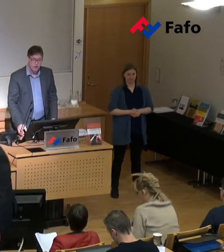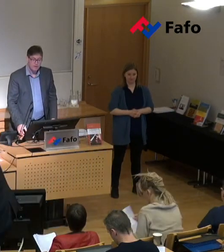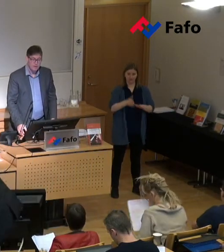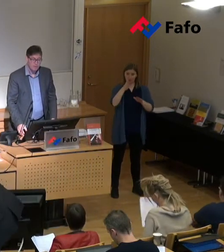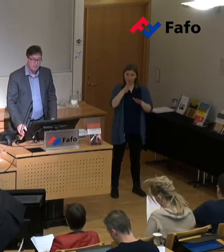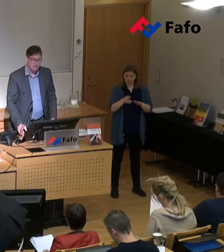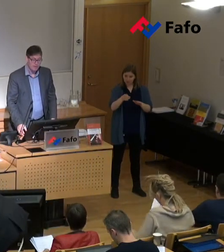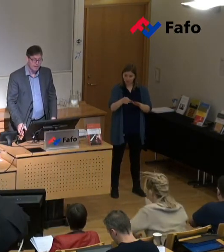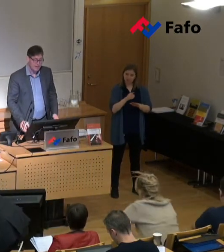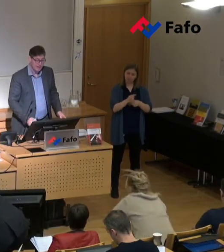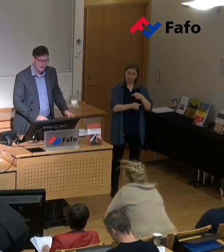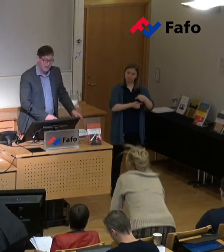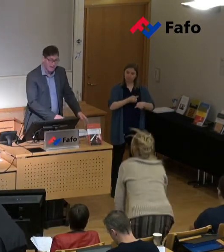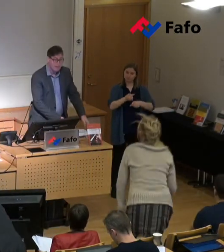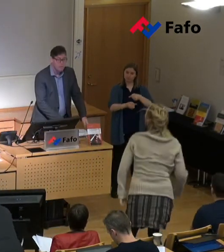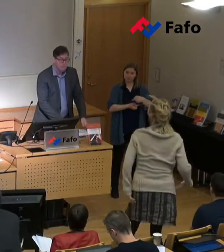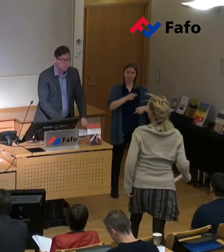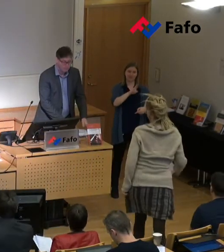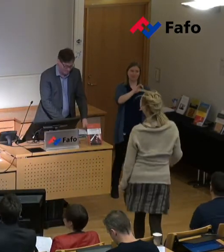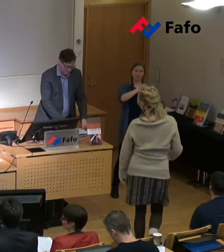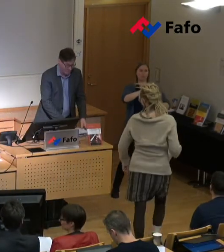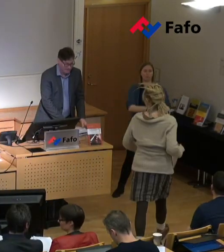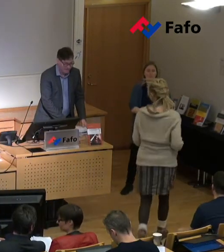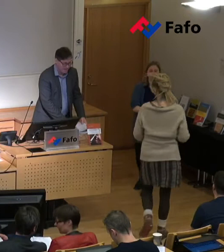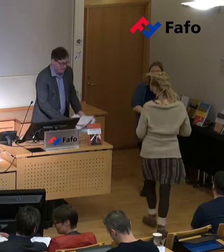Takk skal du ha. Da går vi videre til Rio.